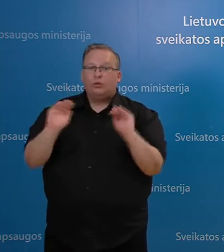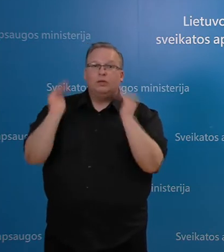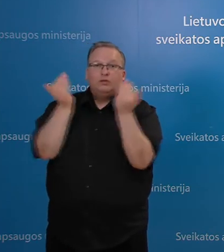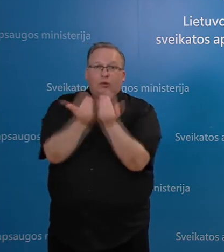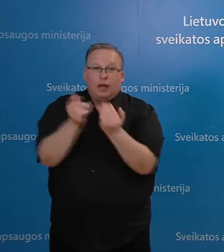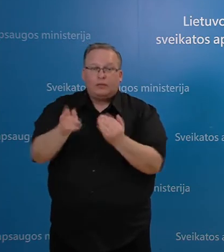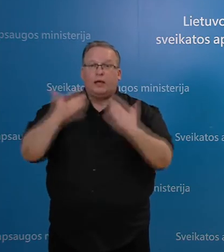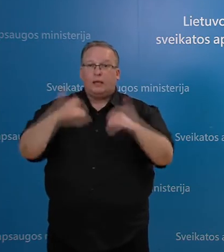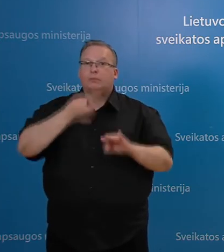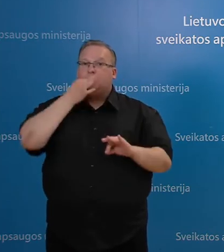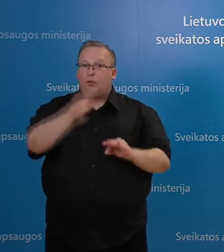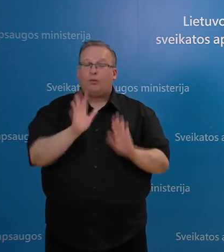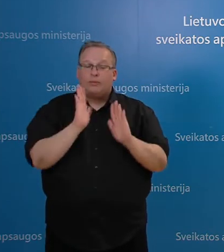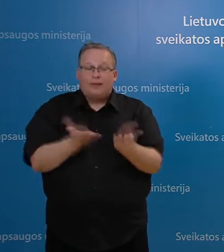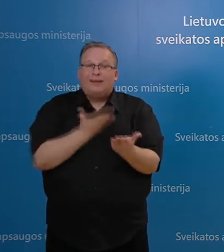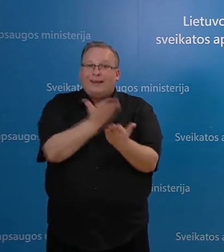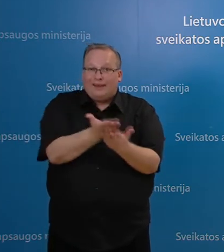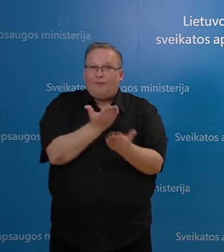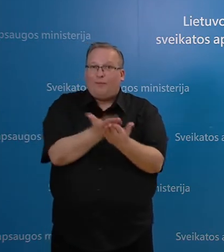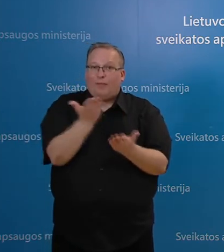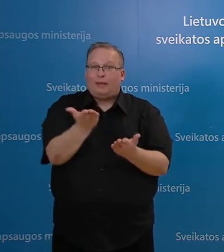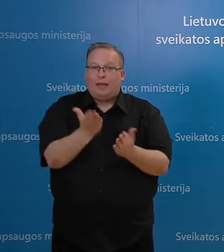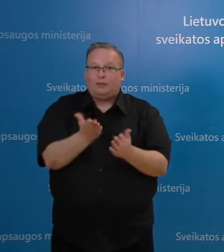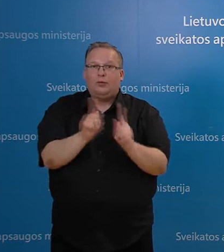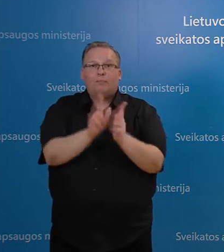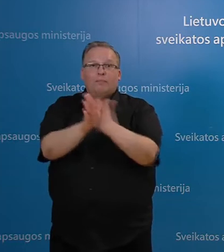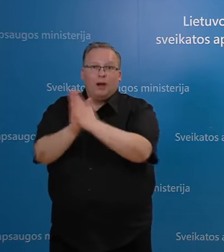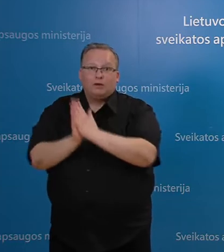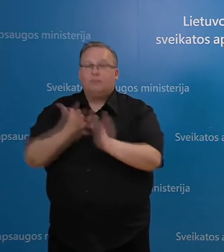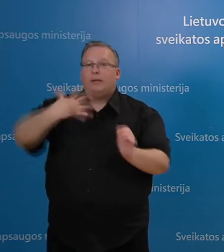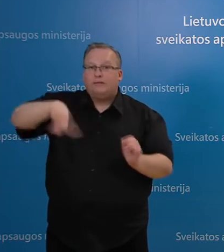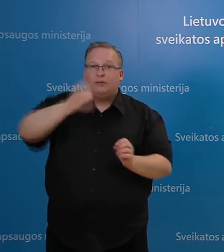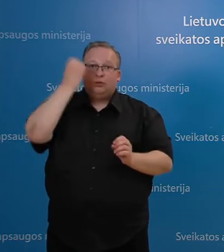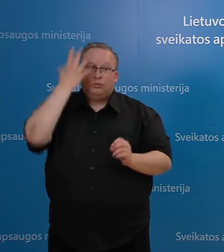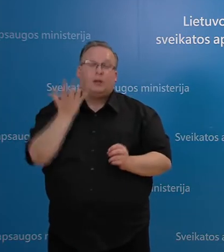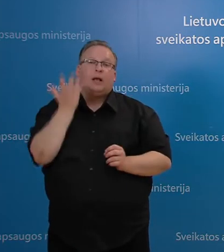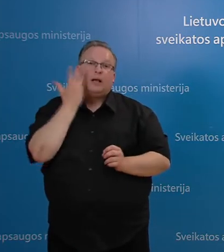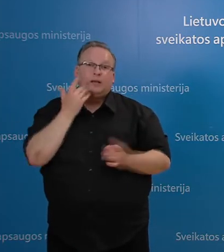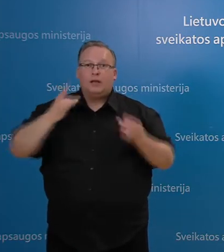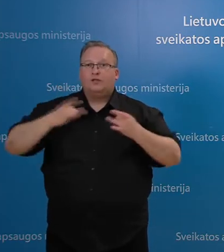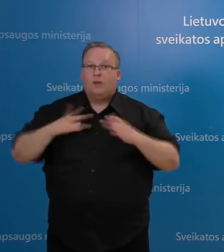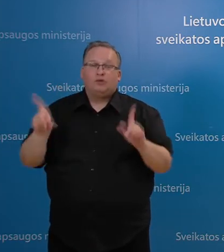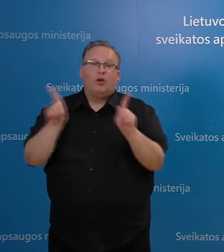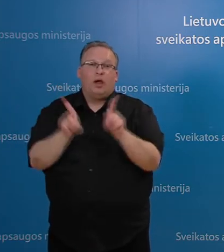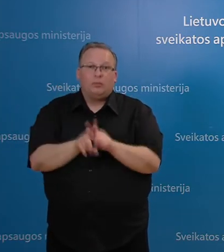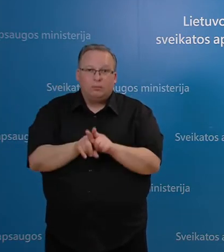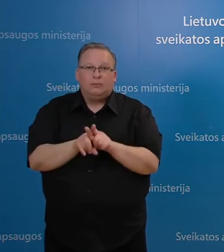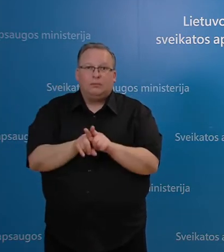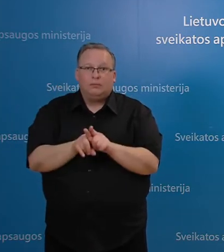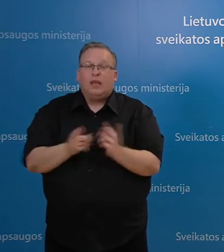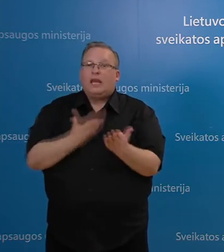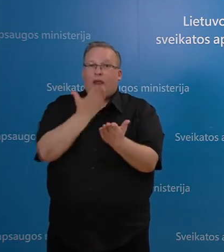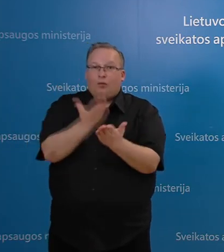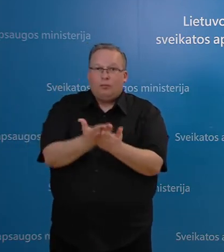kaip minėjau, atrodo tai tik rekomendacijos, bet, na, visi suprantam, kad švenčių metu tokių net ir tokių